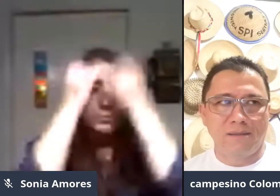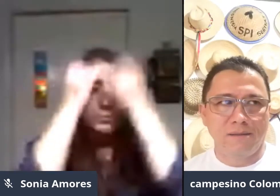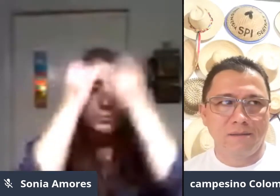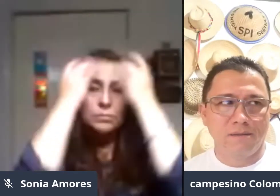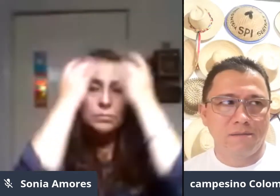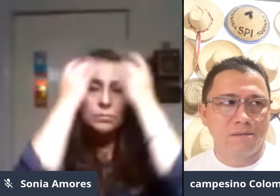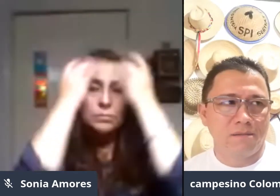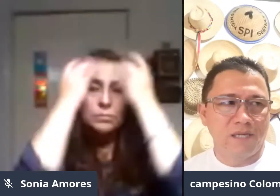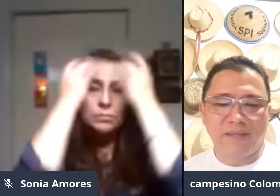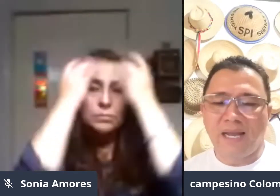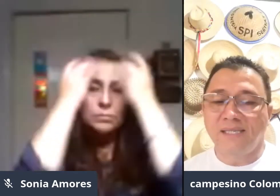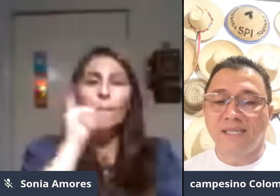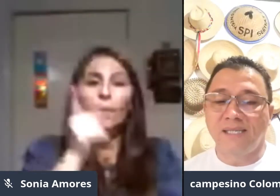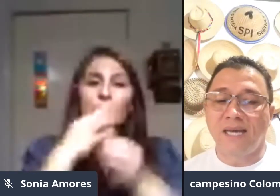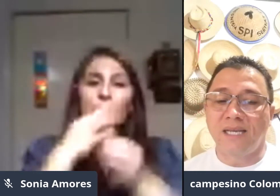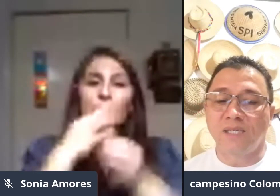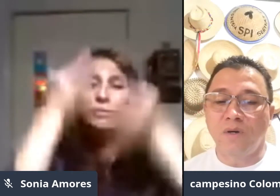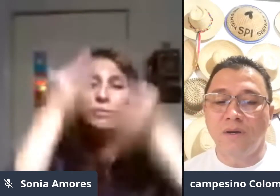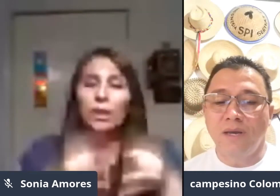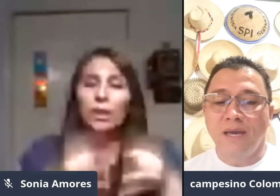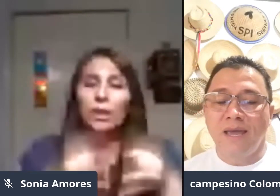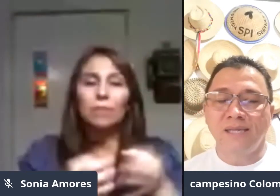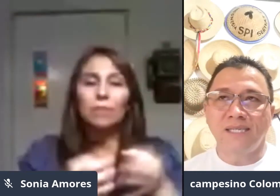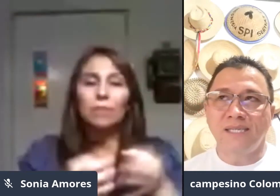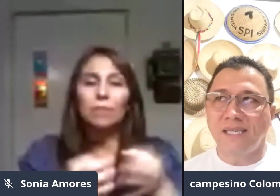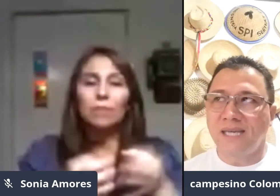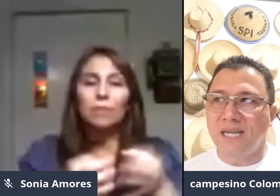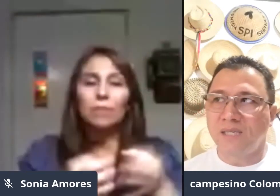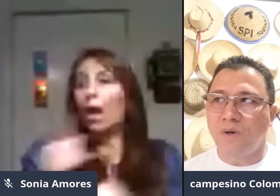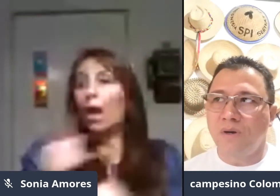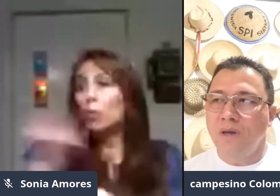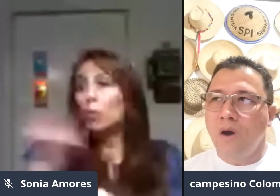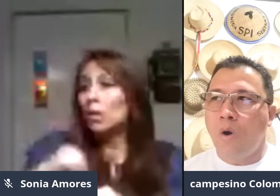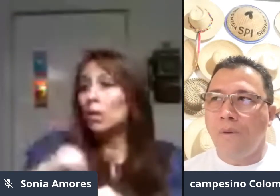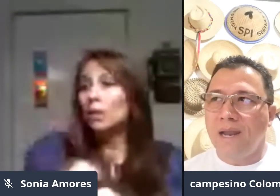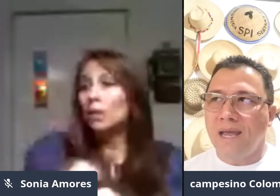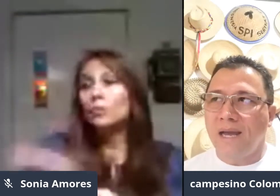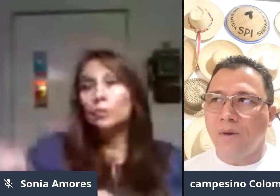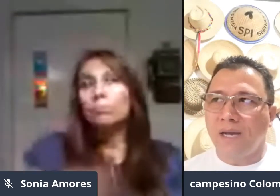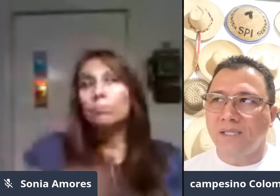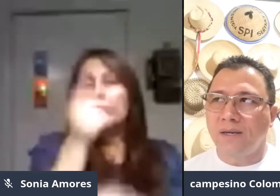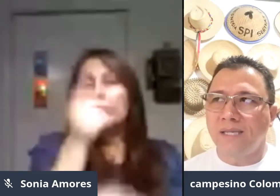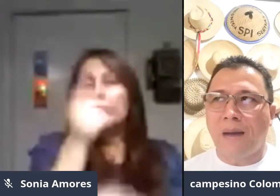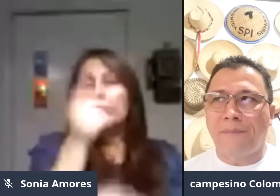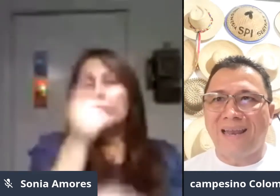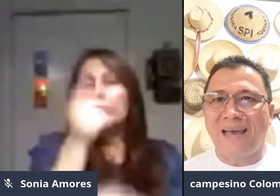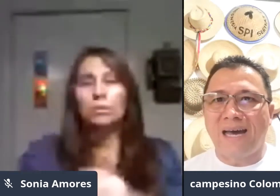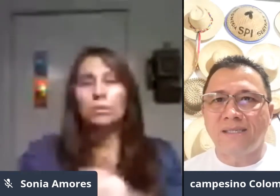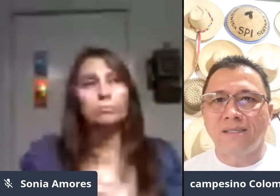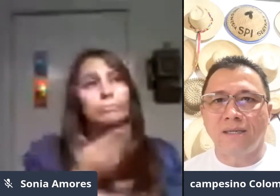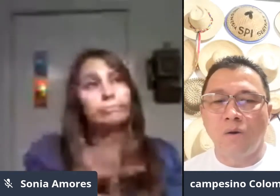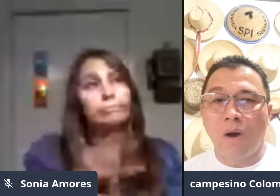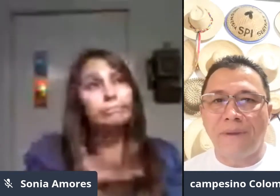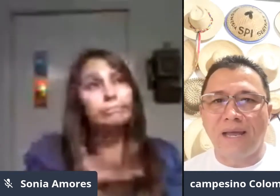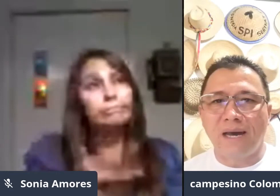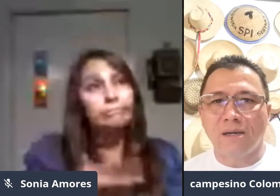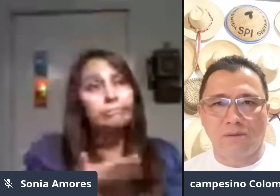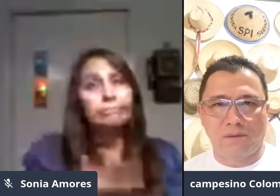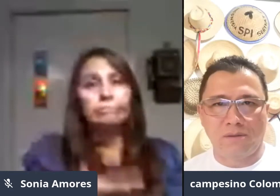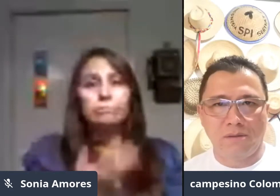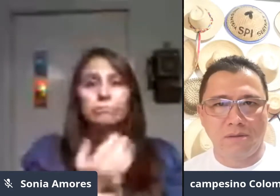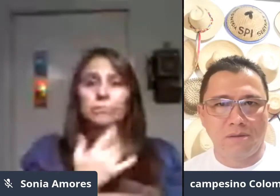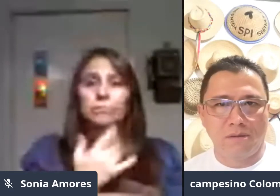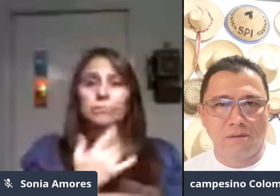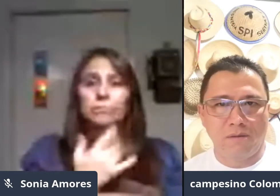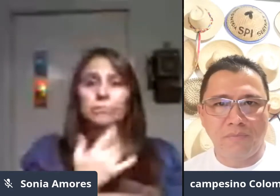reales. Llevan al asistencialismo, y ese asistencialismo obliga en ocasiones a pelearse o a